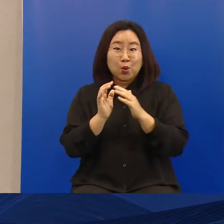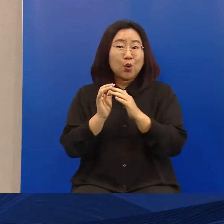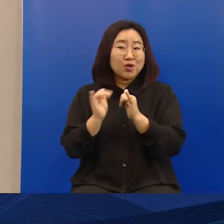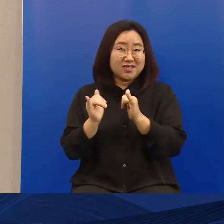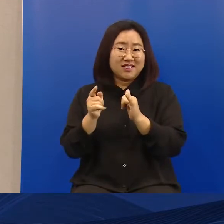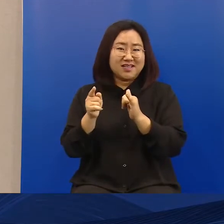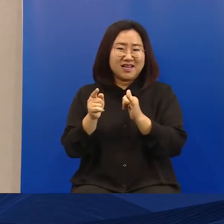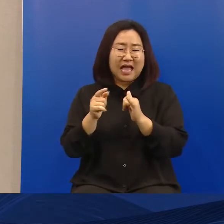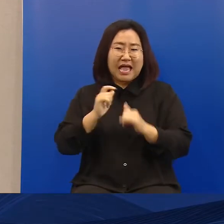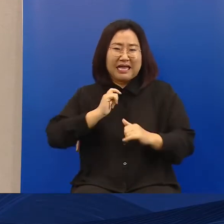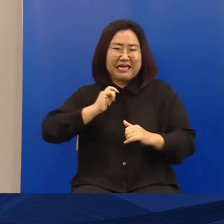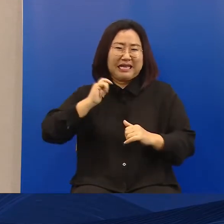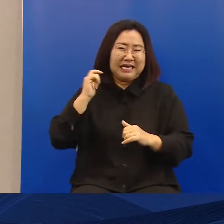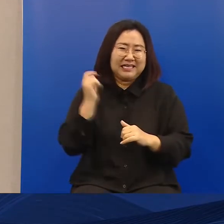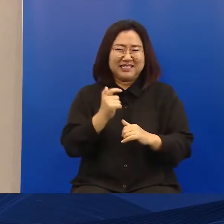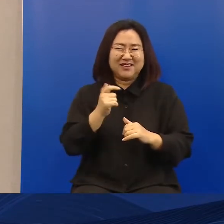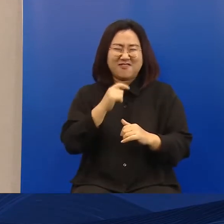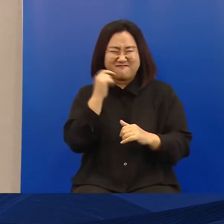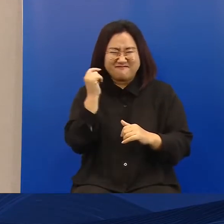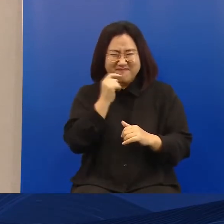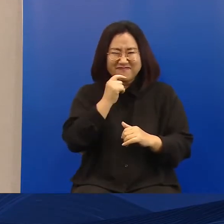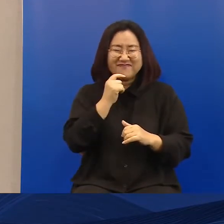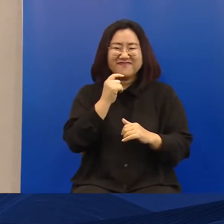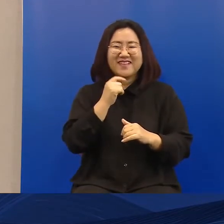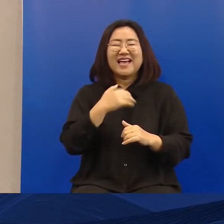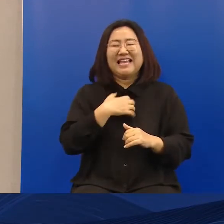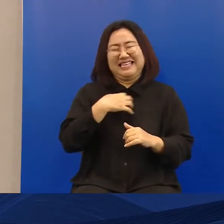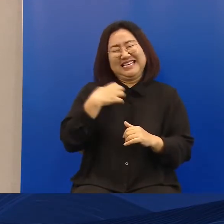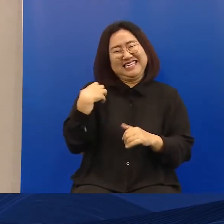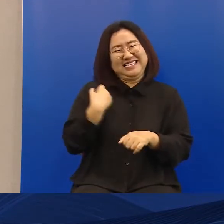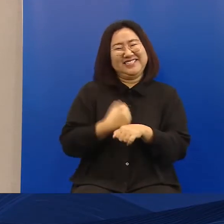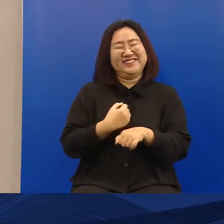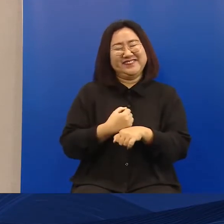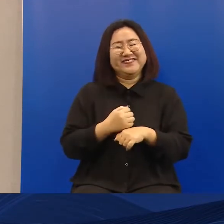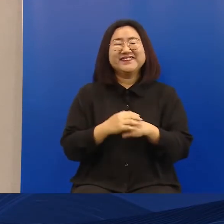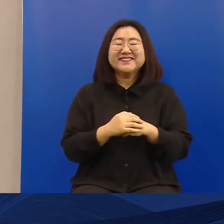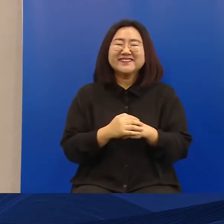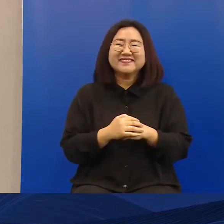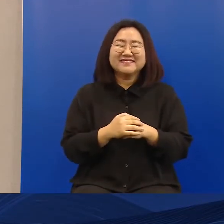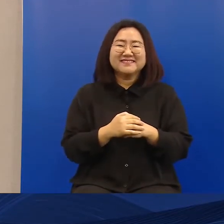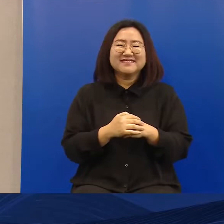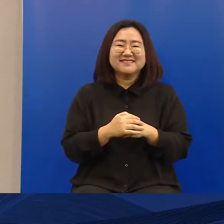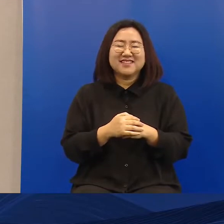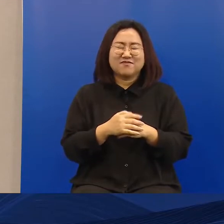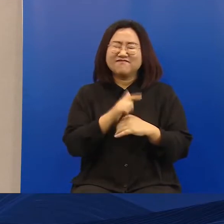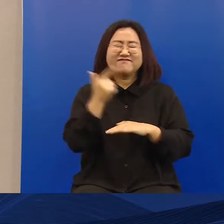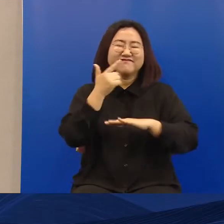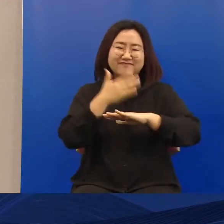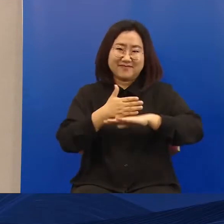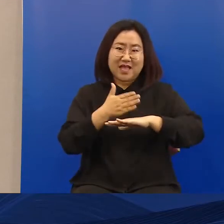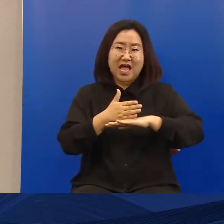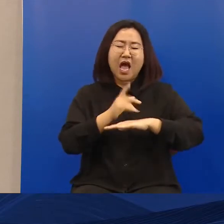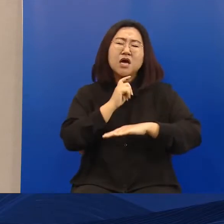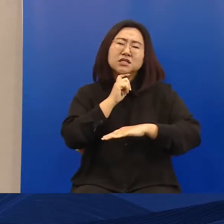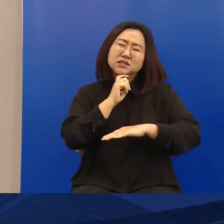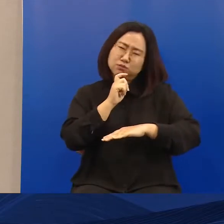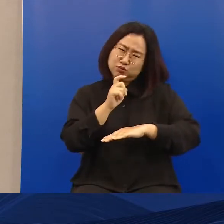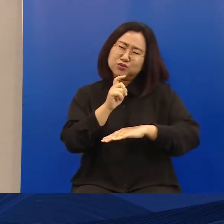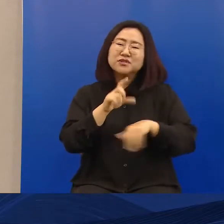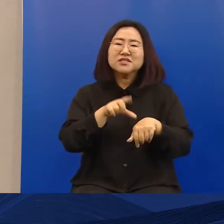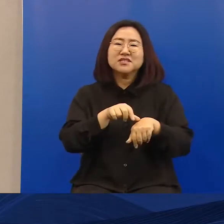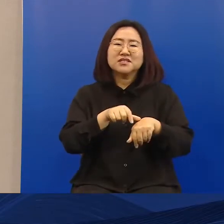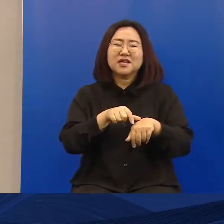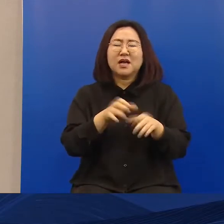토론 부분부터는 제가 강력한 이 좌정의 역할을 해야 될지 모르겠습니다. 어쨌든 너무 감사하고요. 10분이라는